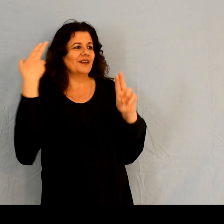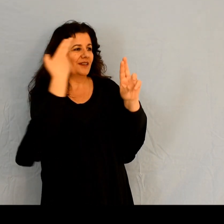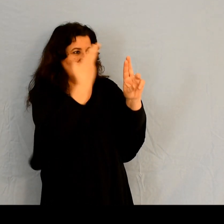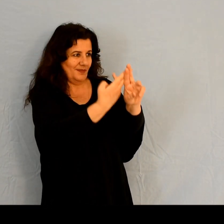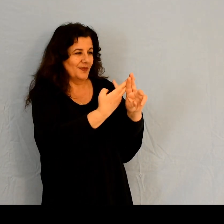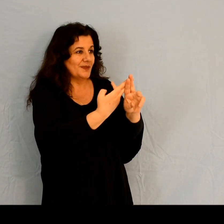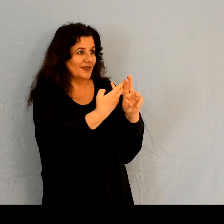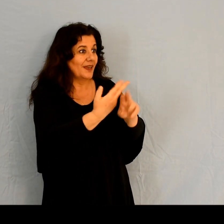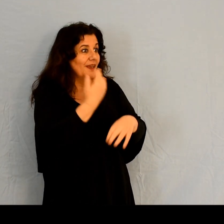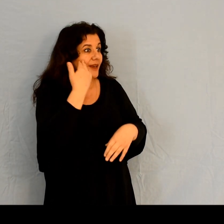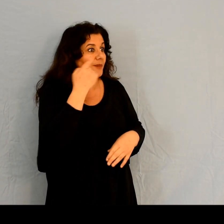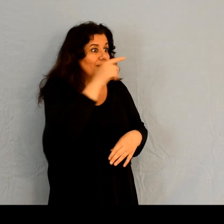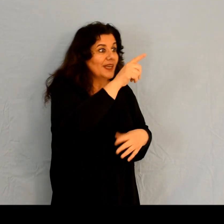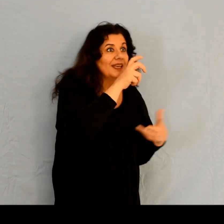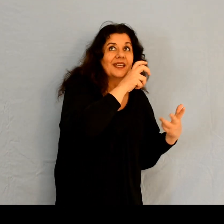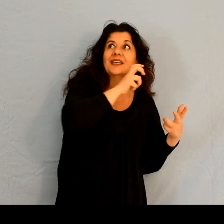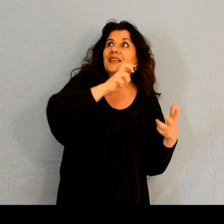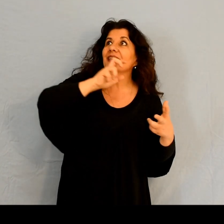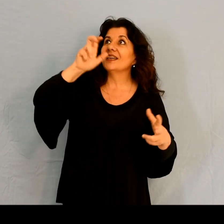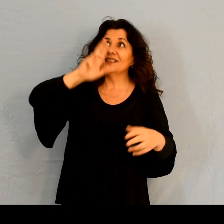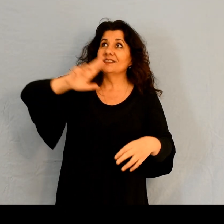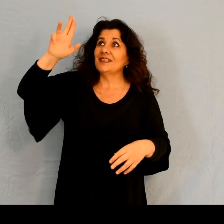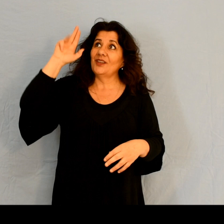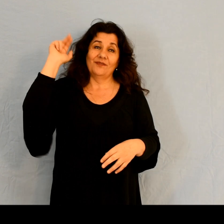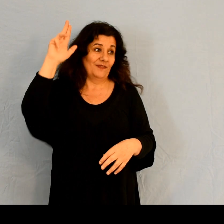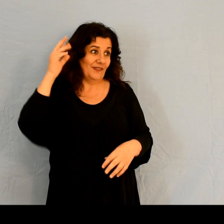Si tu cries, il dira « Me voici ».